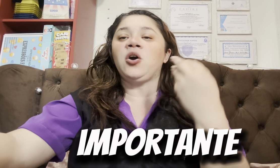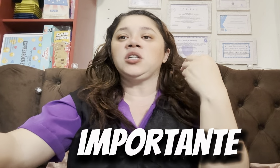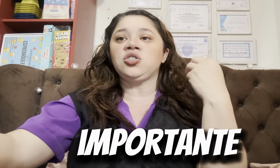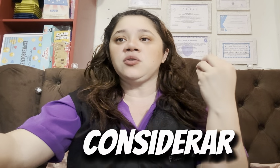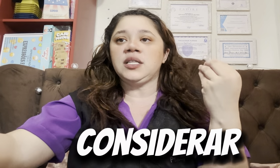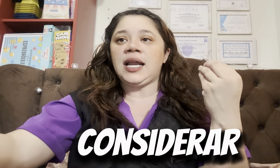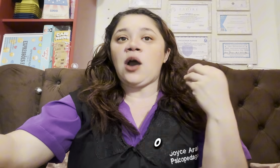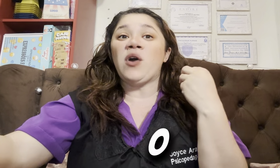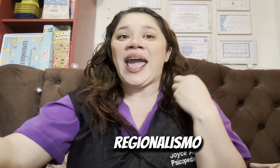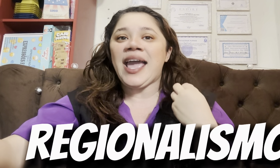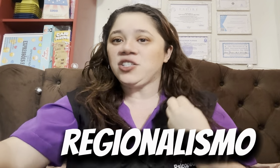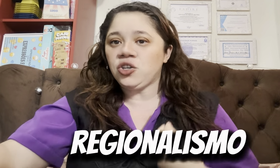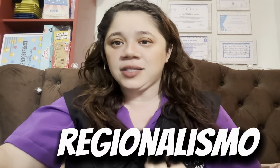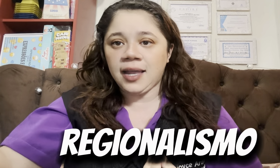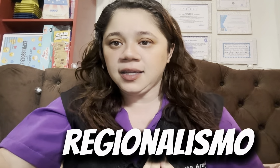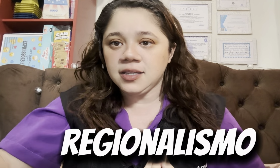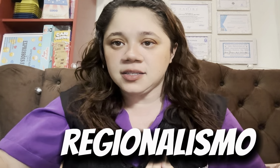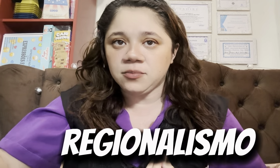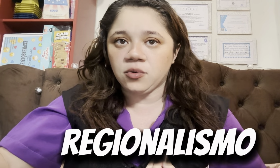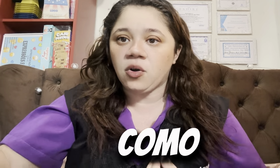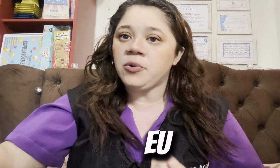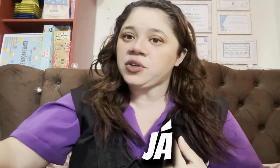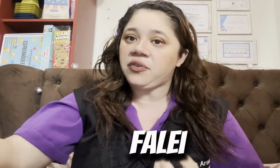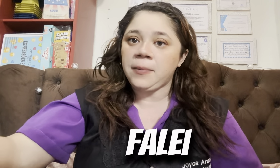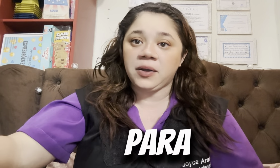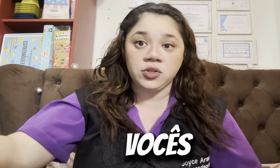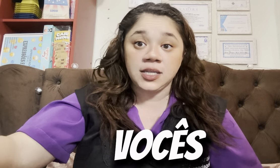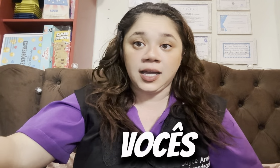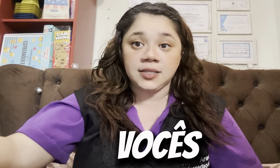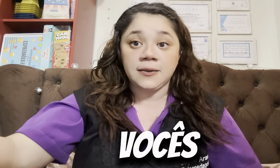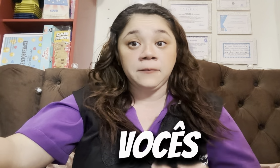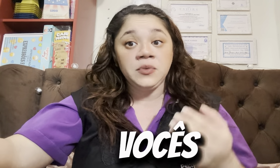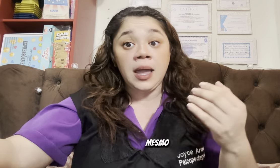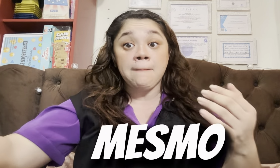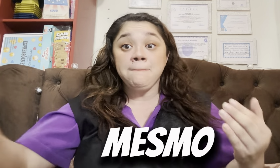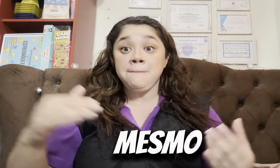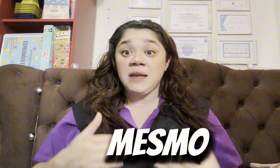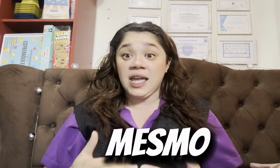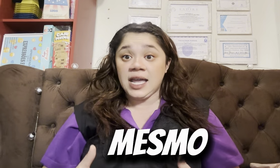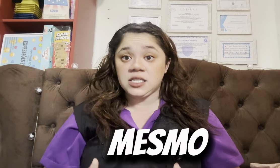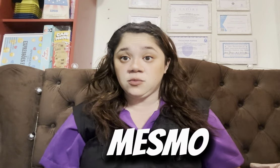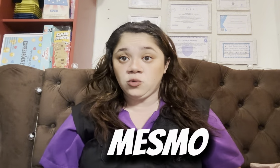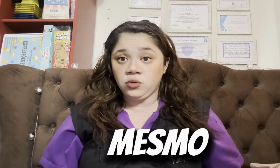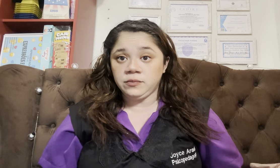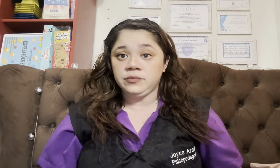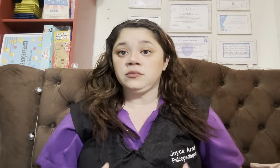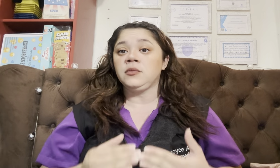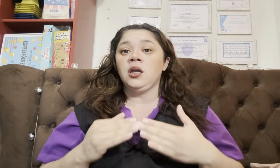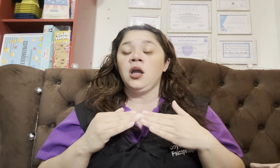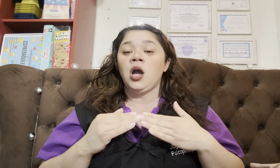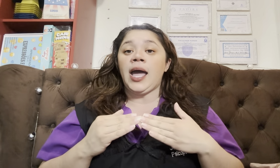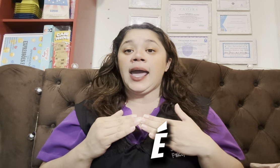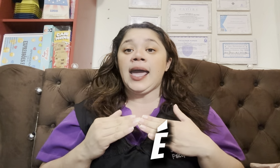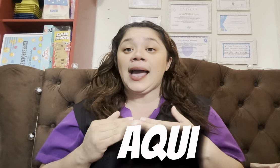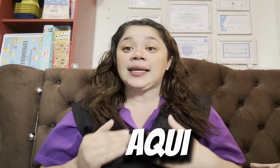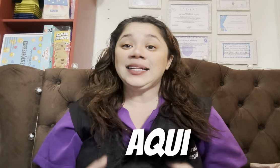importante considerar o regionalismo, como eu já falei para vocês. Mesmo aqui dentro